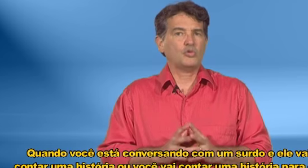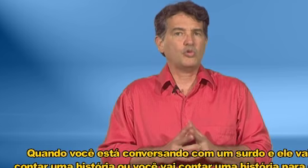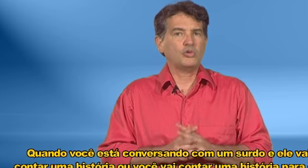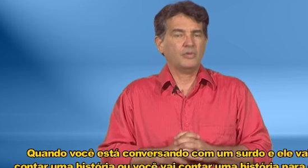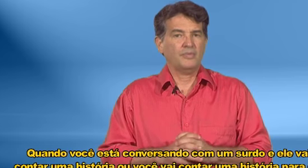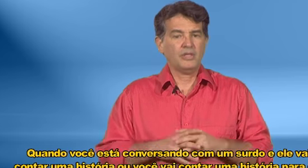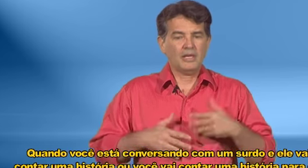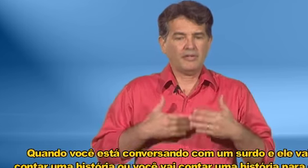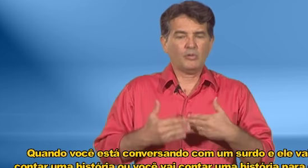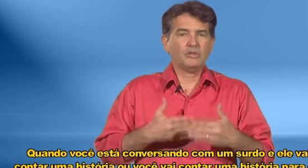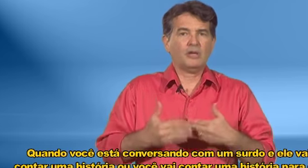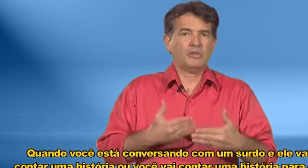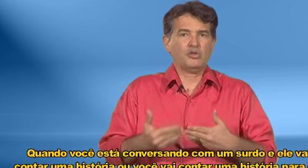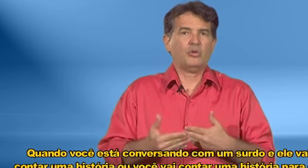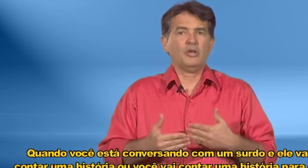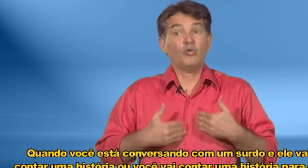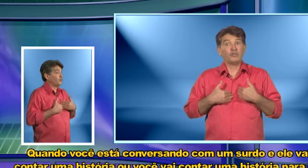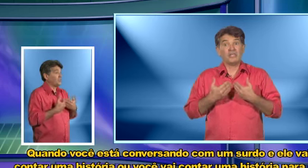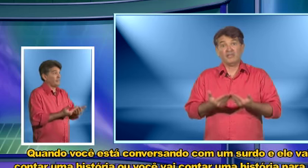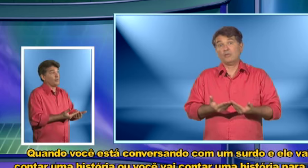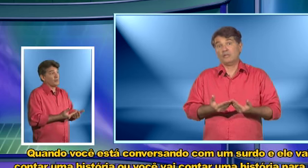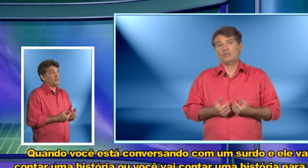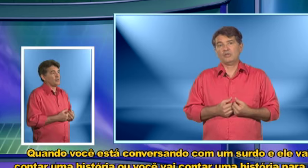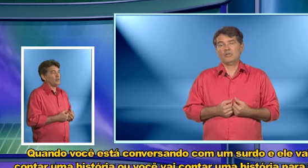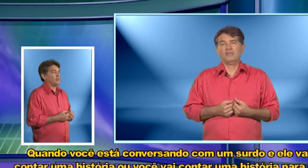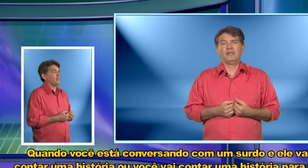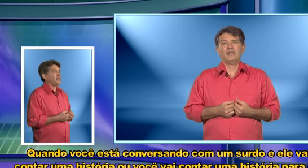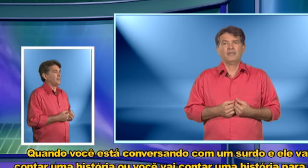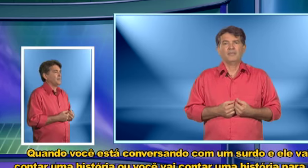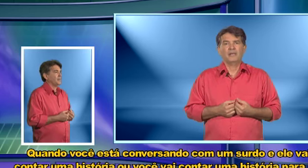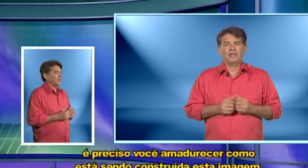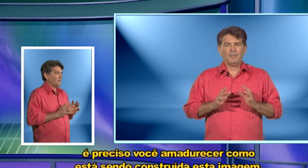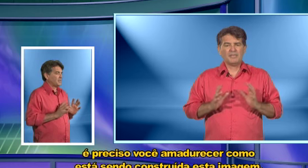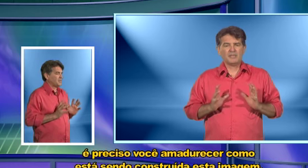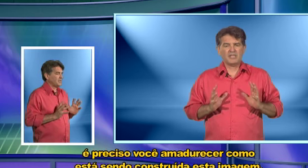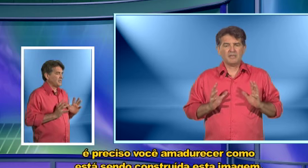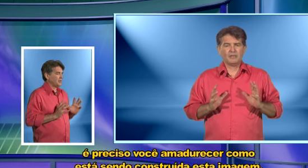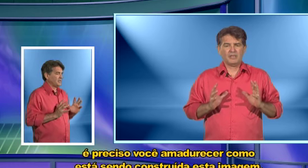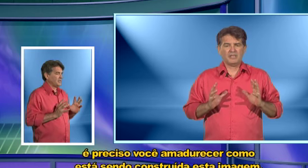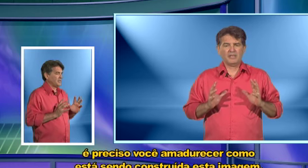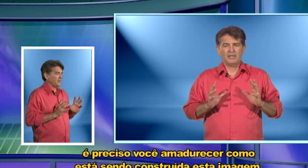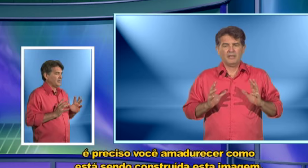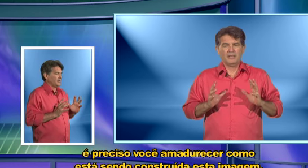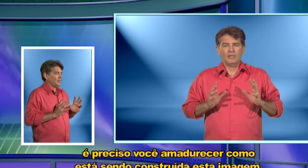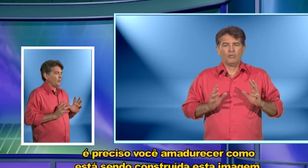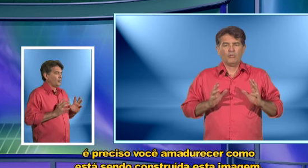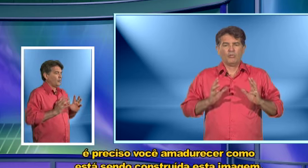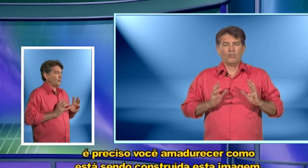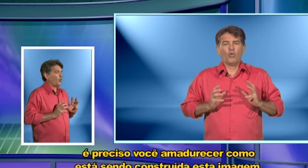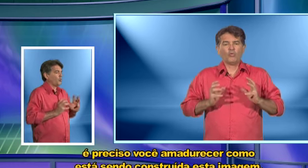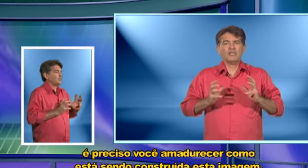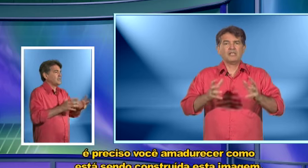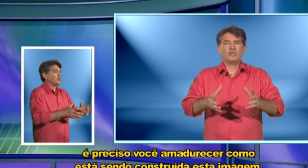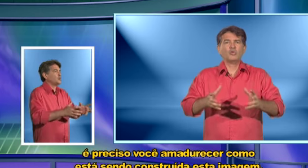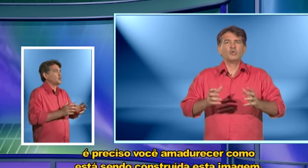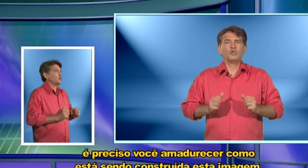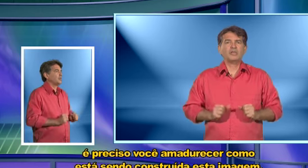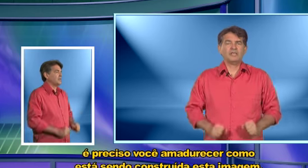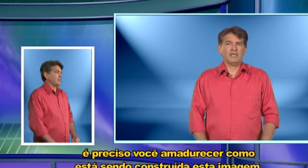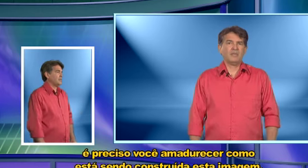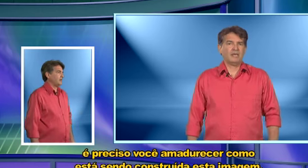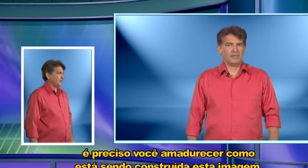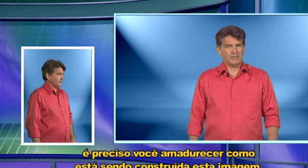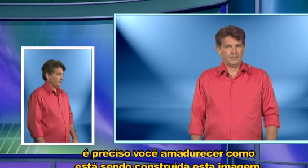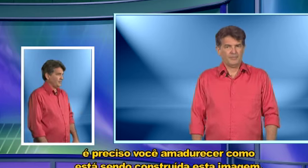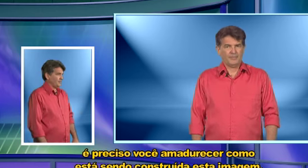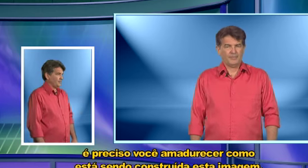conversando com um surdo e ele vai contar uma história, ou você vai contar uma história para ele, é preciso você amadurecer como está sendo construída